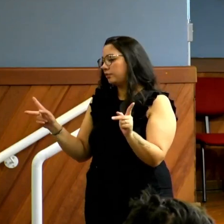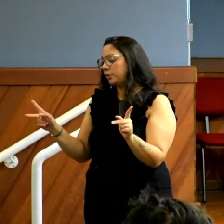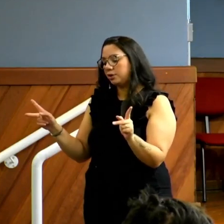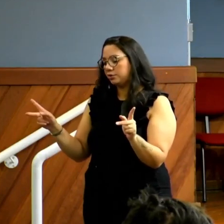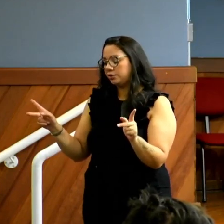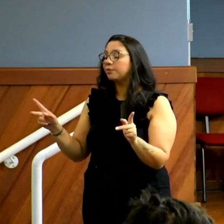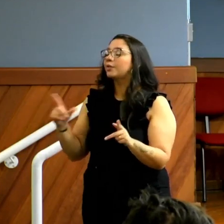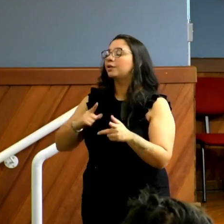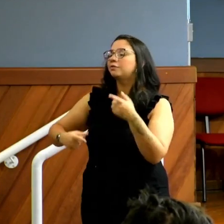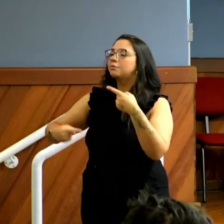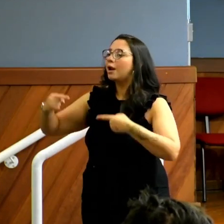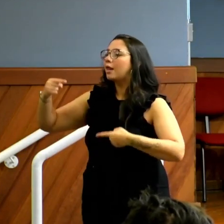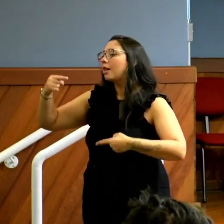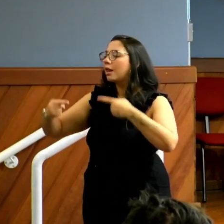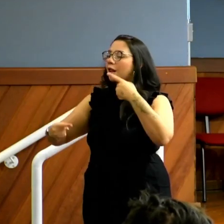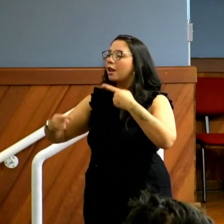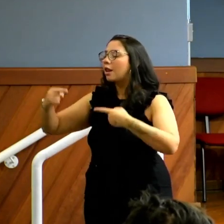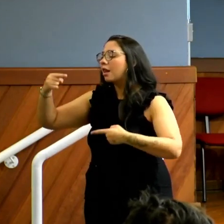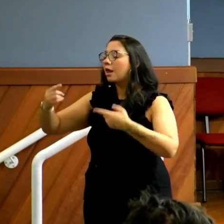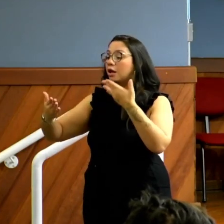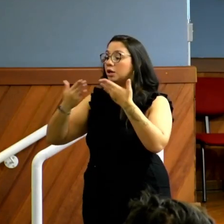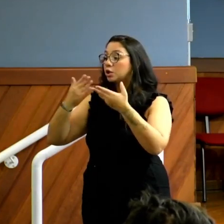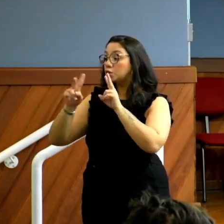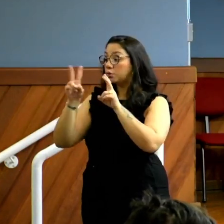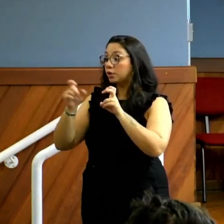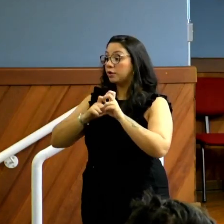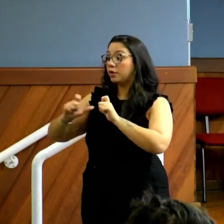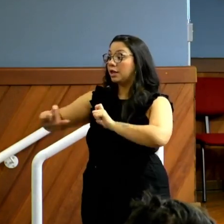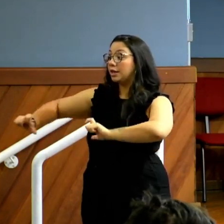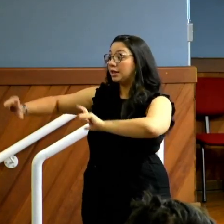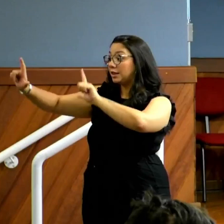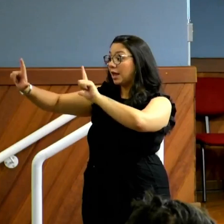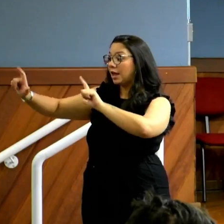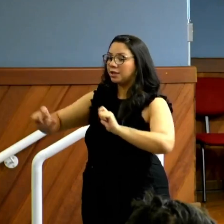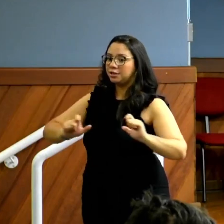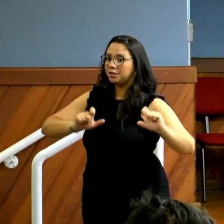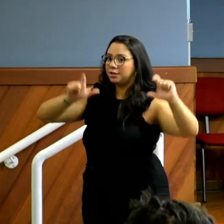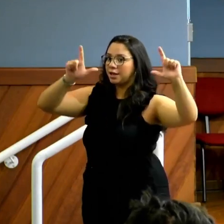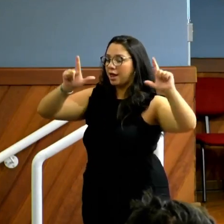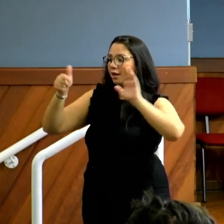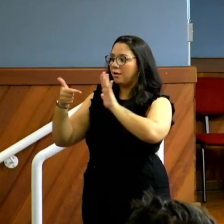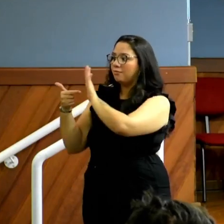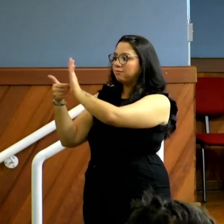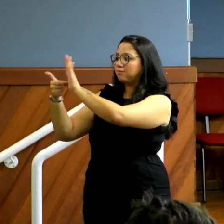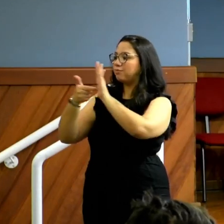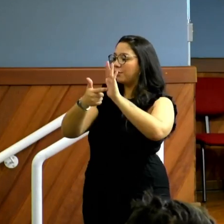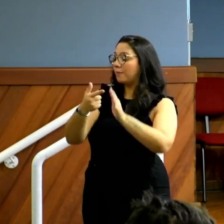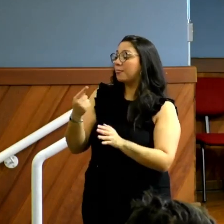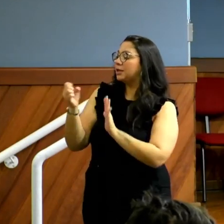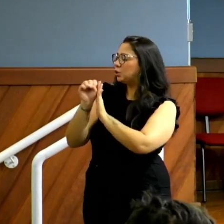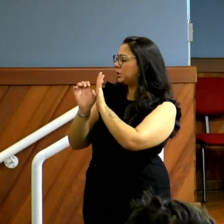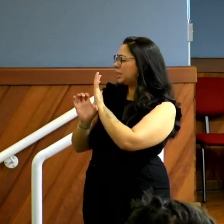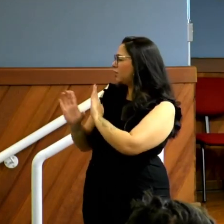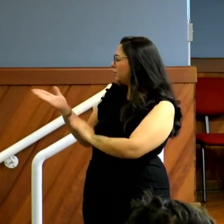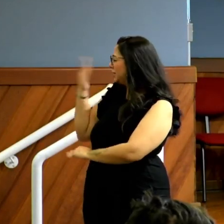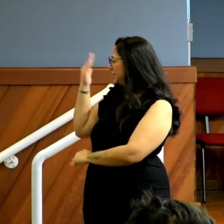teve uma discussão sobre isso quando a gente expôs duas telas, que talvez vocês vejam à tarde lá na nossa exposição, duas telas do século XIX. A